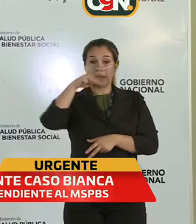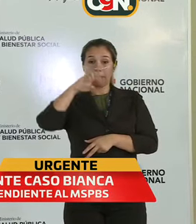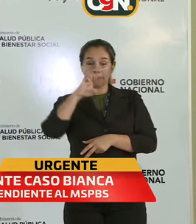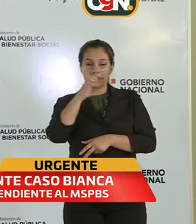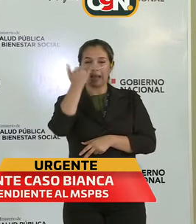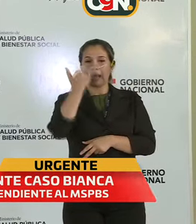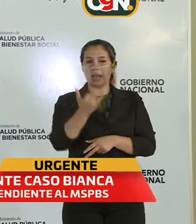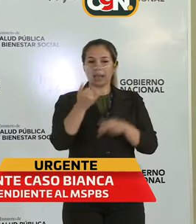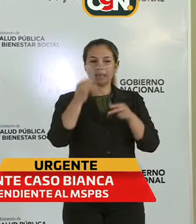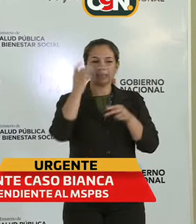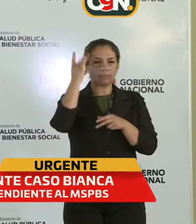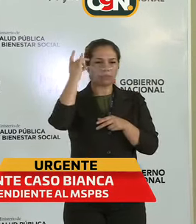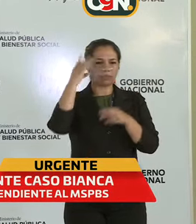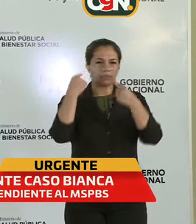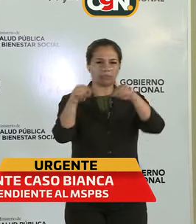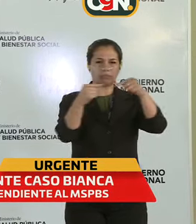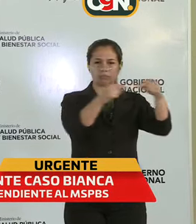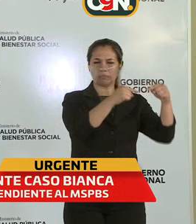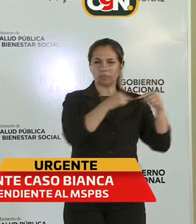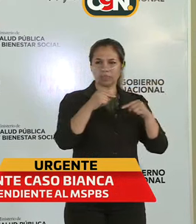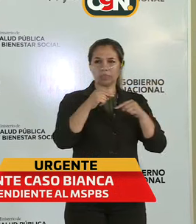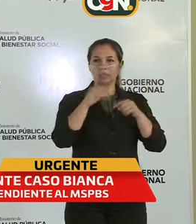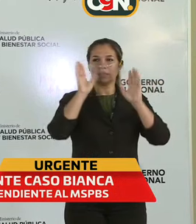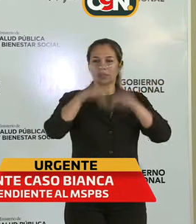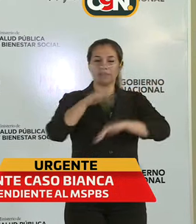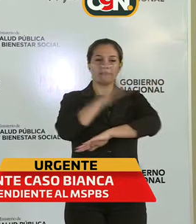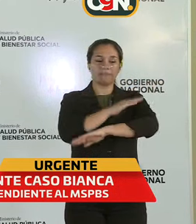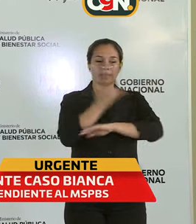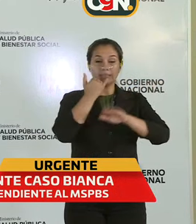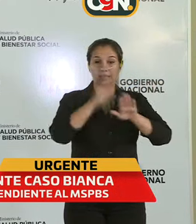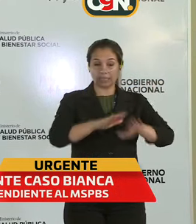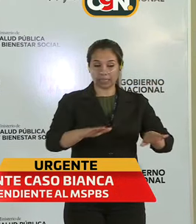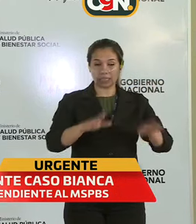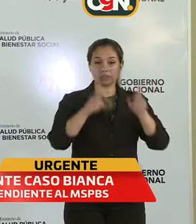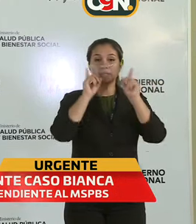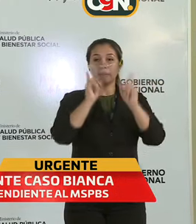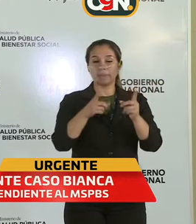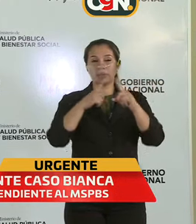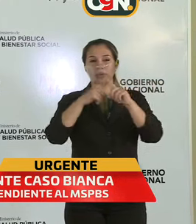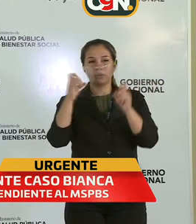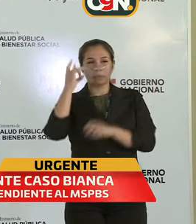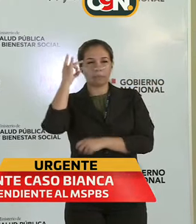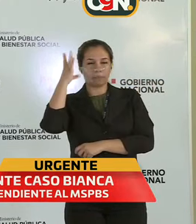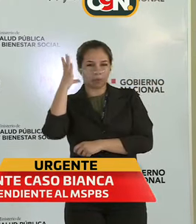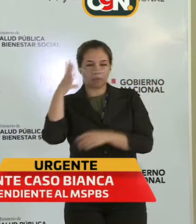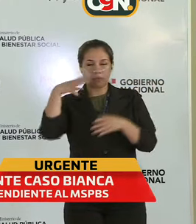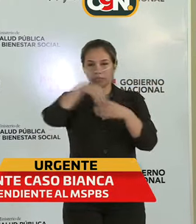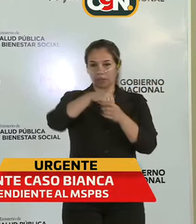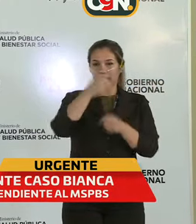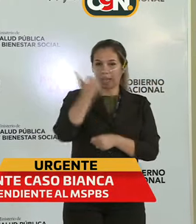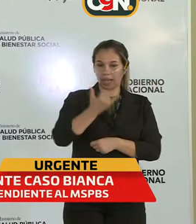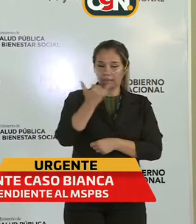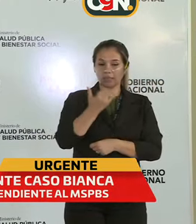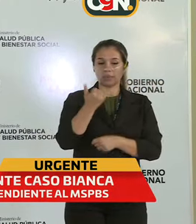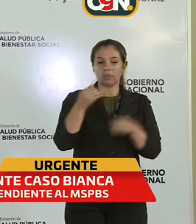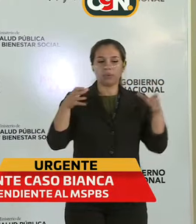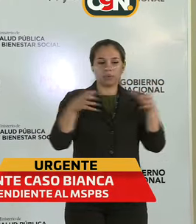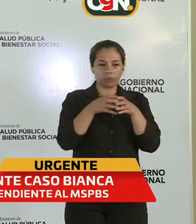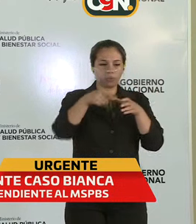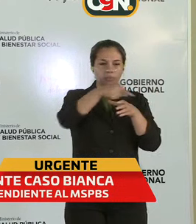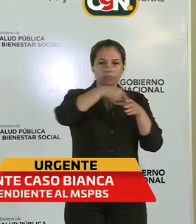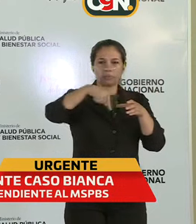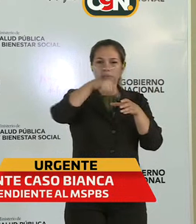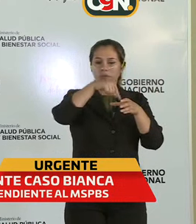integrado por varios especialistas neuropediatras y también otros profesionales. O sea, es un grupo